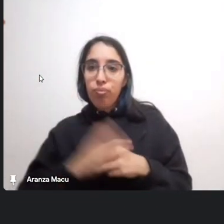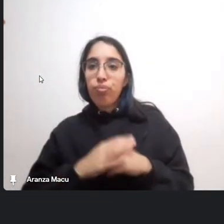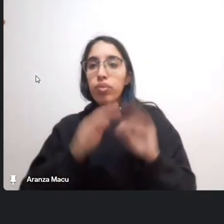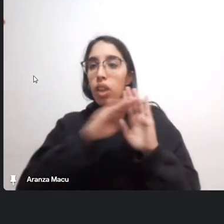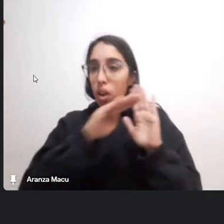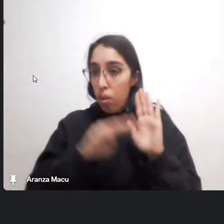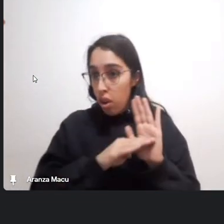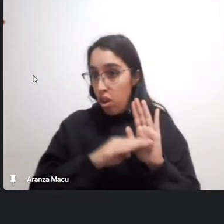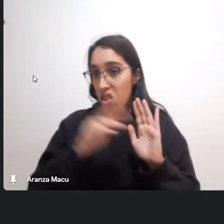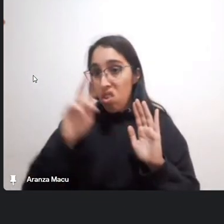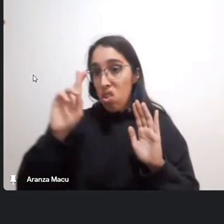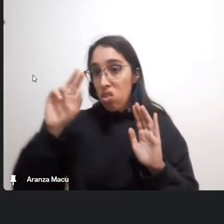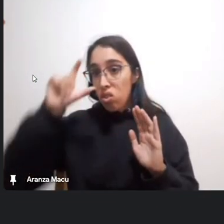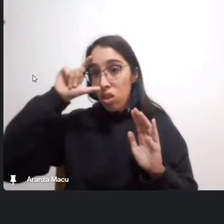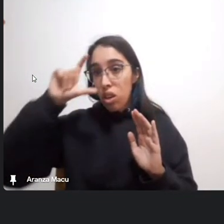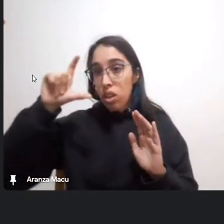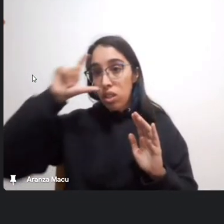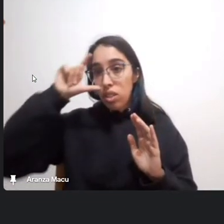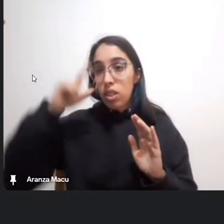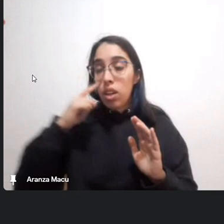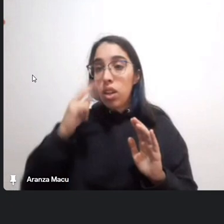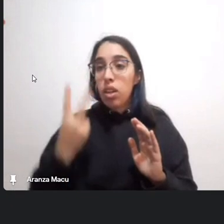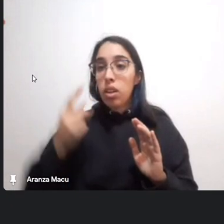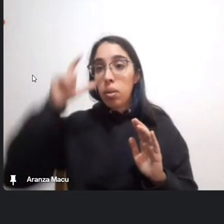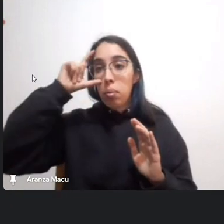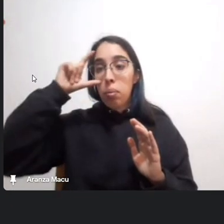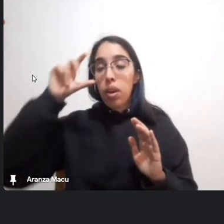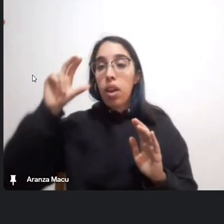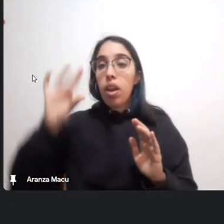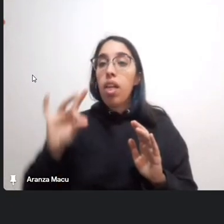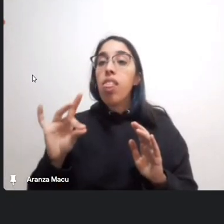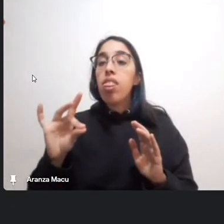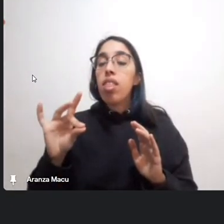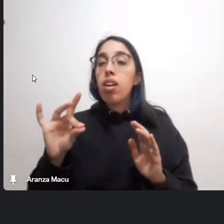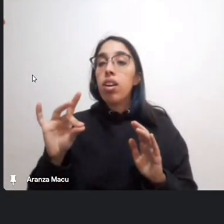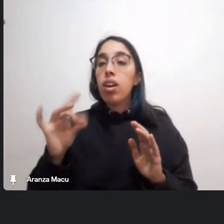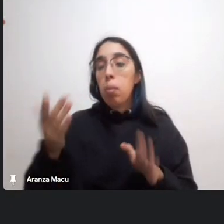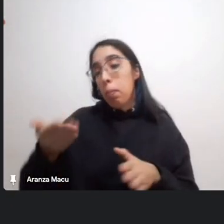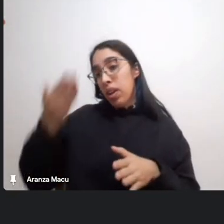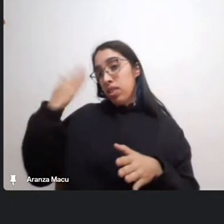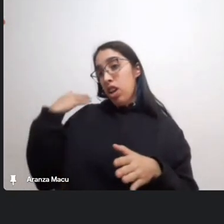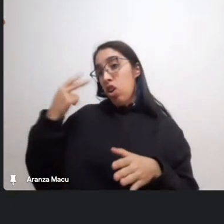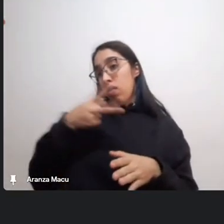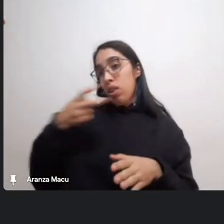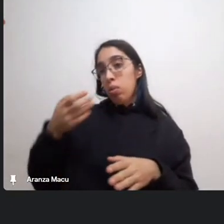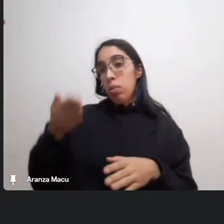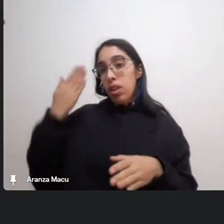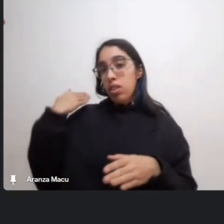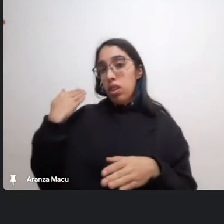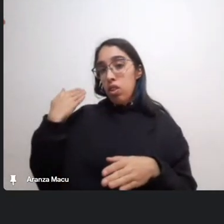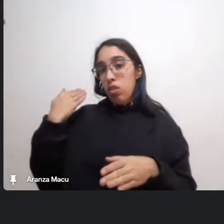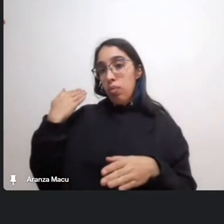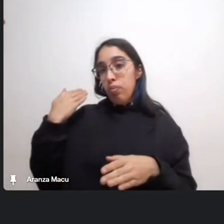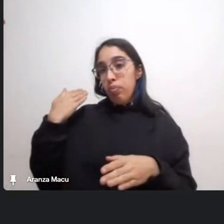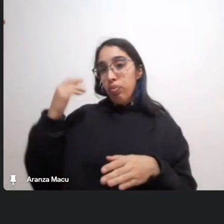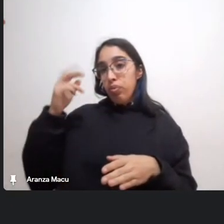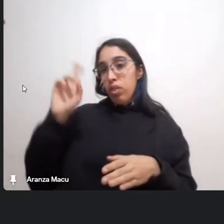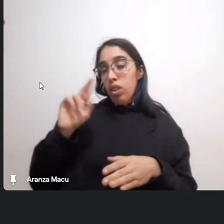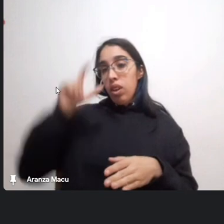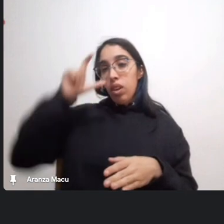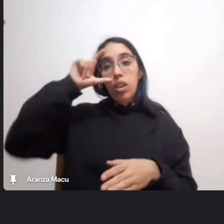sería recibió o recibieron, porque está en pasado, ¿sí? Para que sea recibido, tendría que ser un